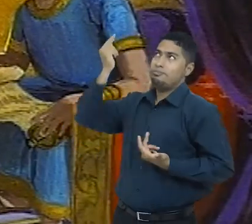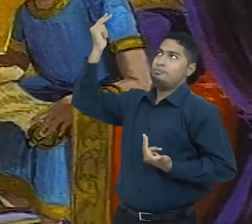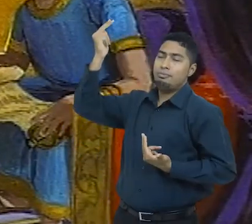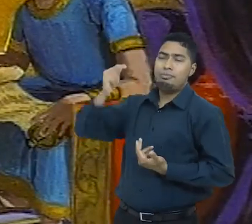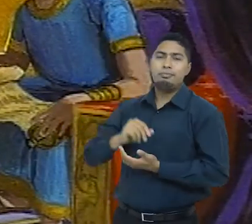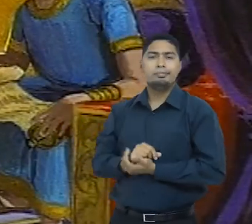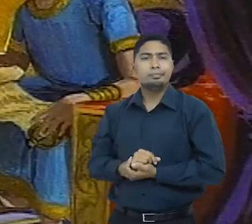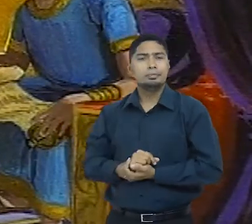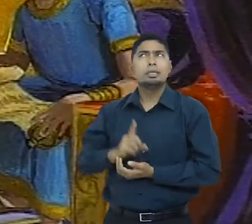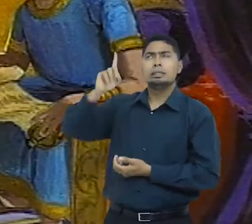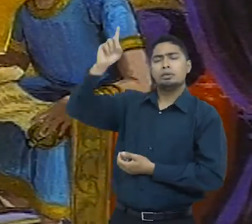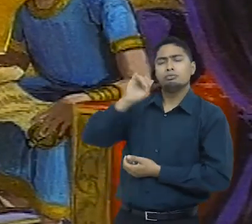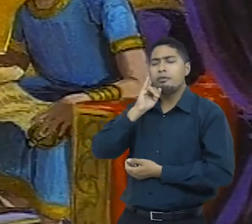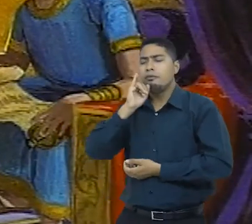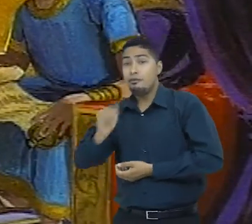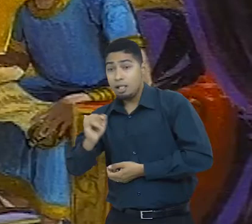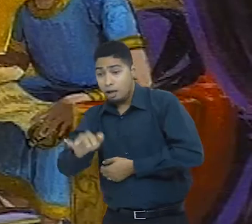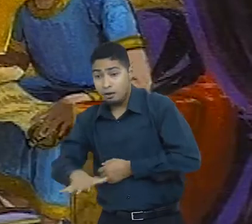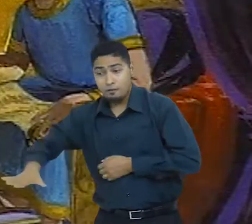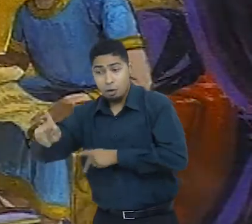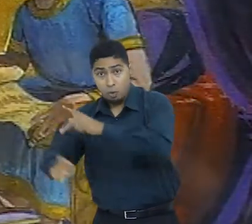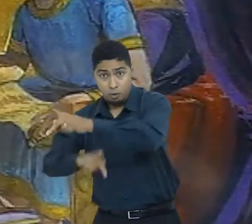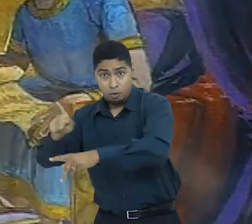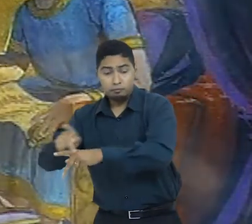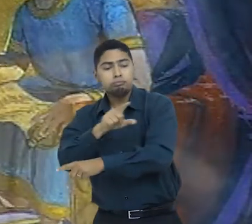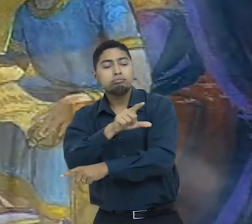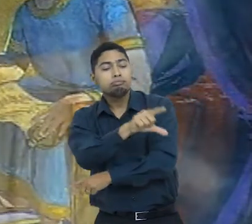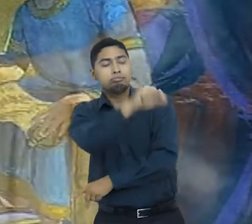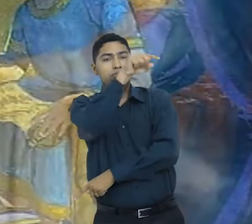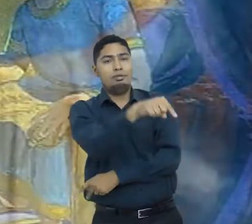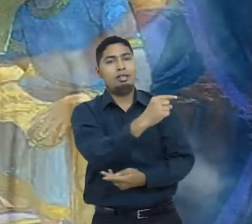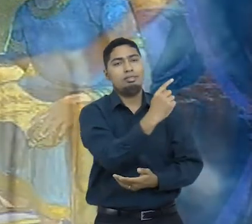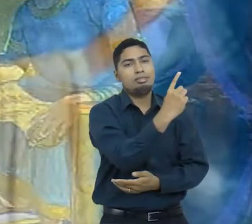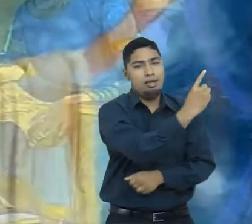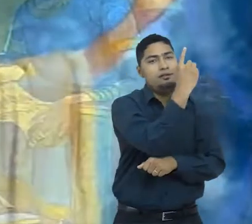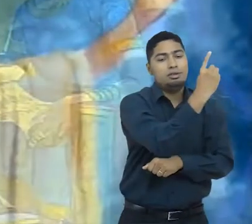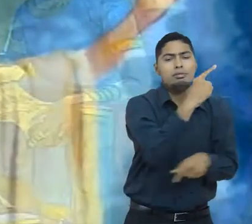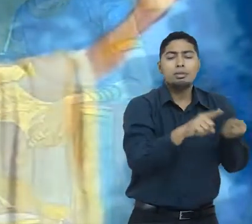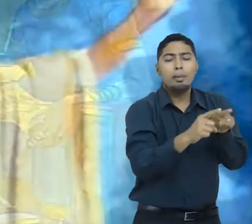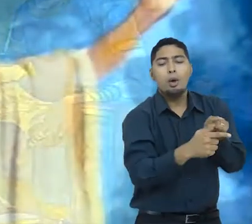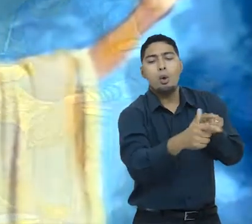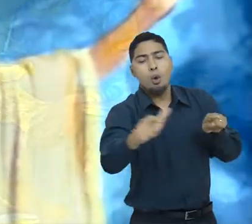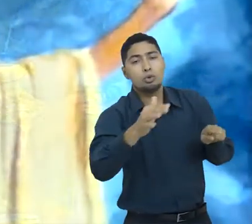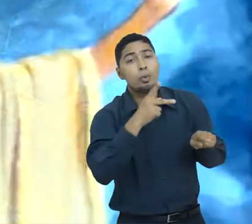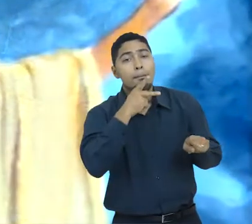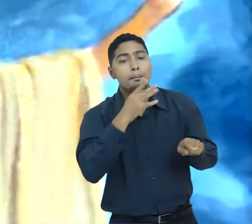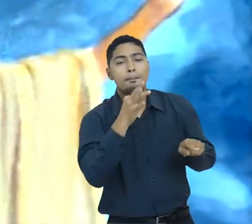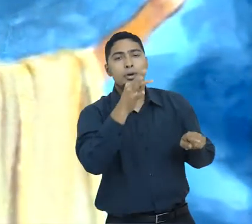coração. O Senhor falava com o povo por meio de Davi e de outros homens conhecidos como profetas. Quando os